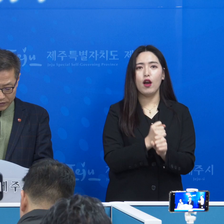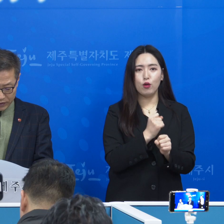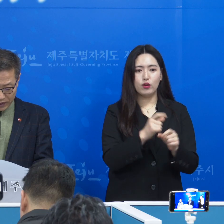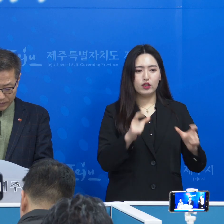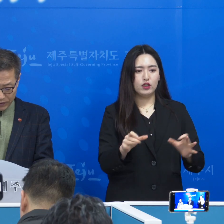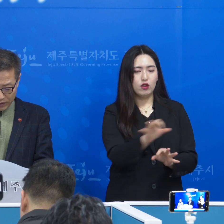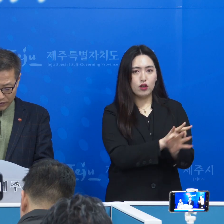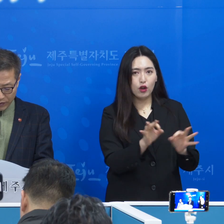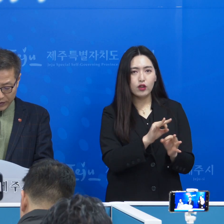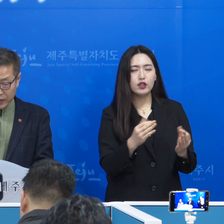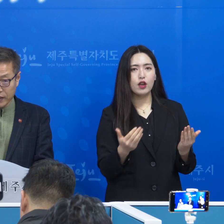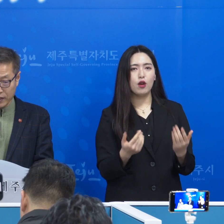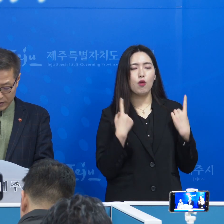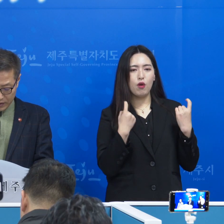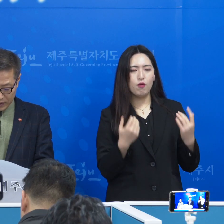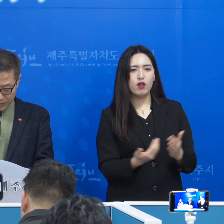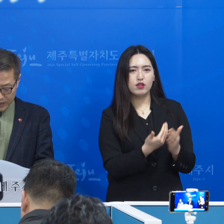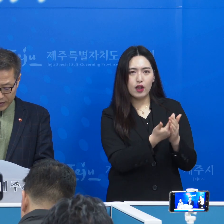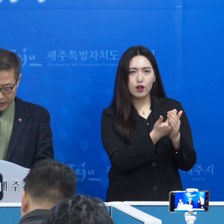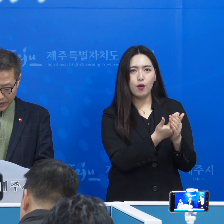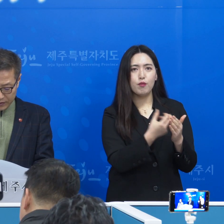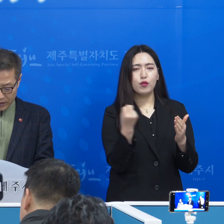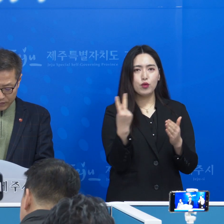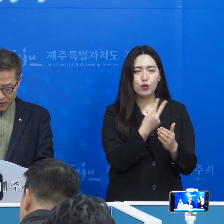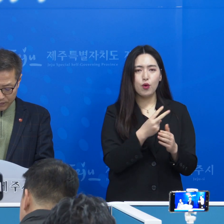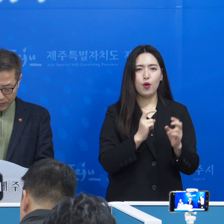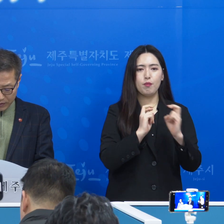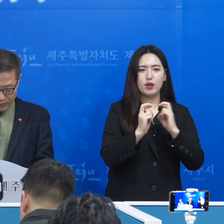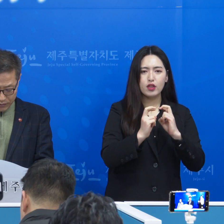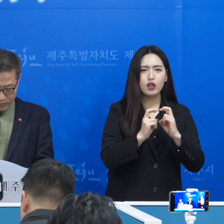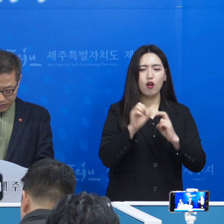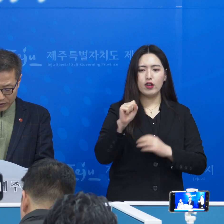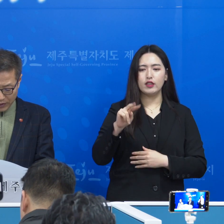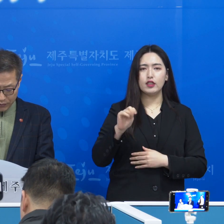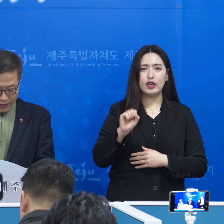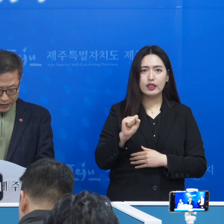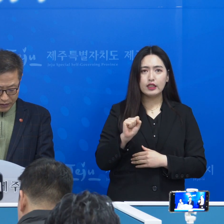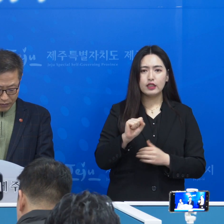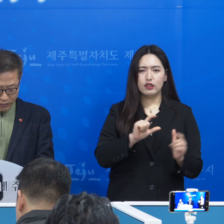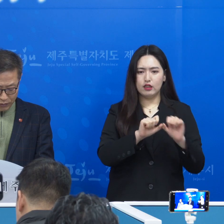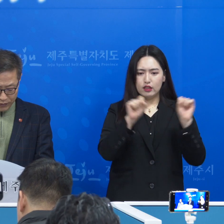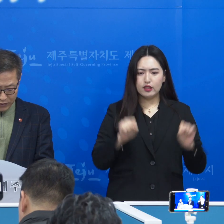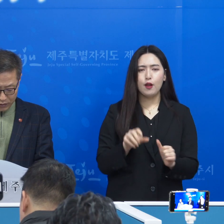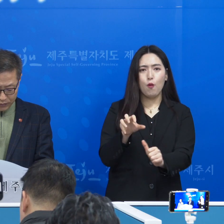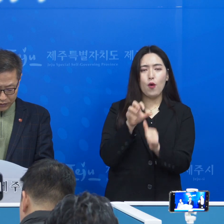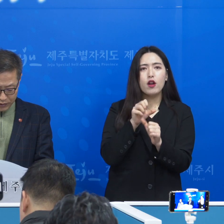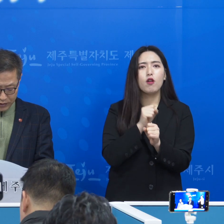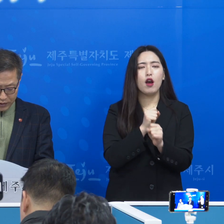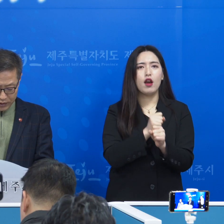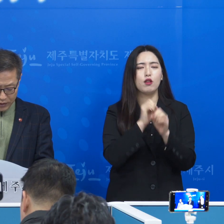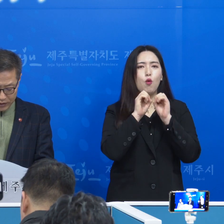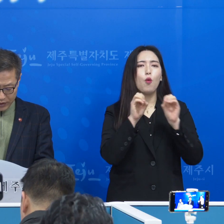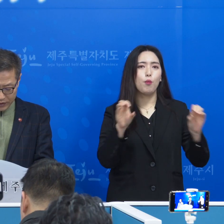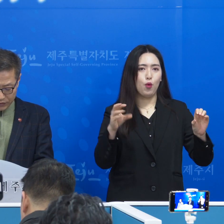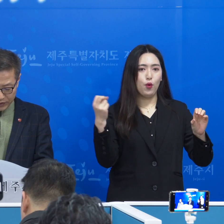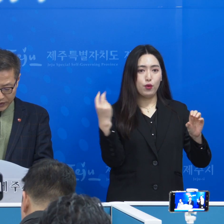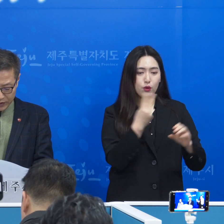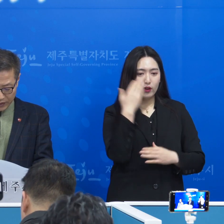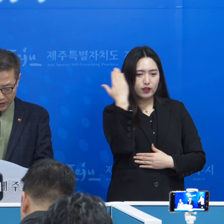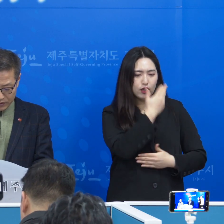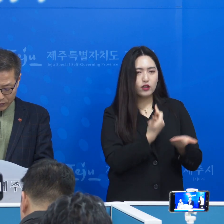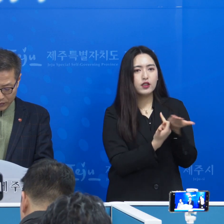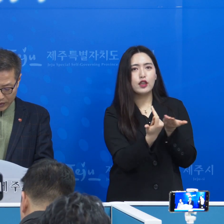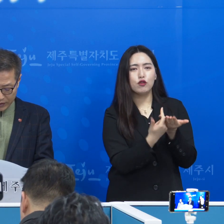및 관광산업의 활력화와 미디어 SNS 플랫폼 활용을 활용한 온오프라인 홍보, 청정